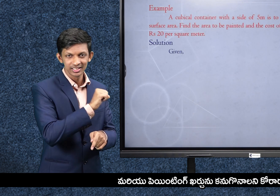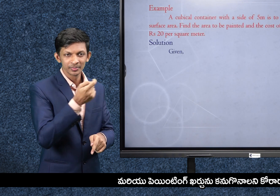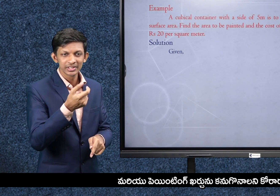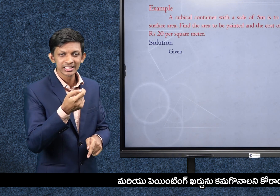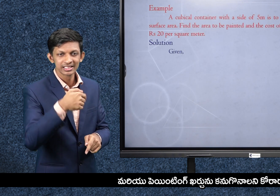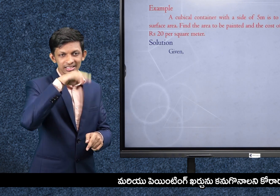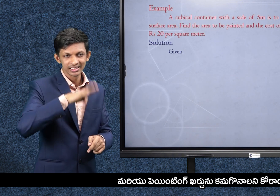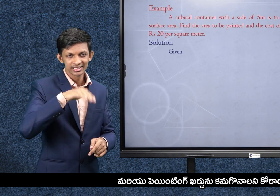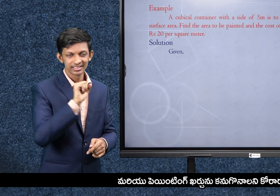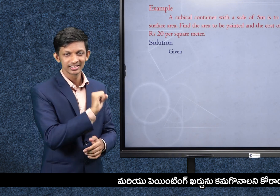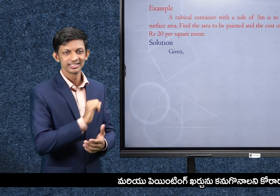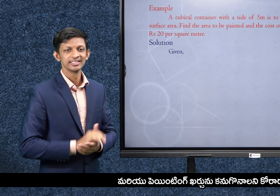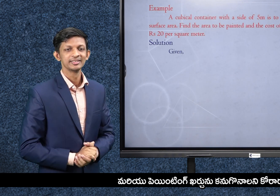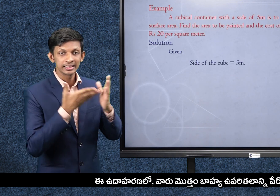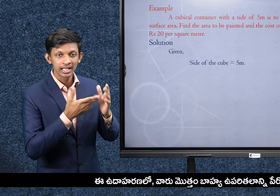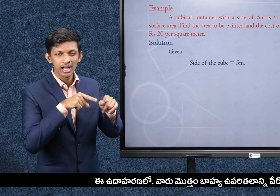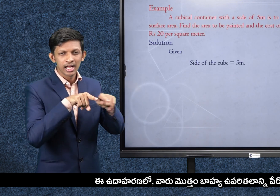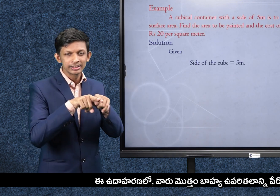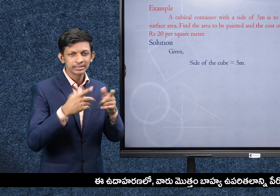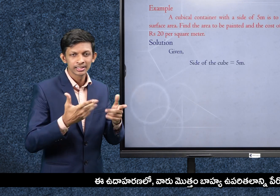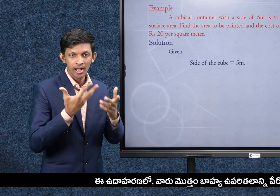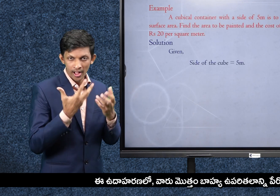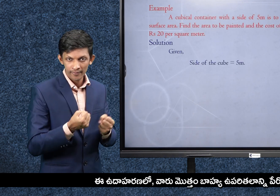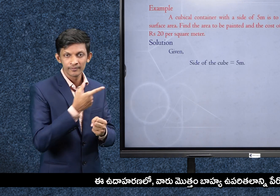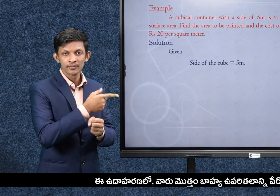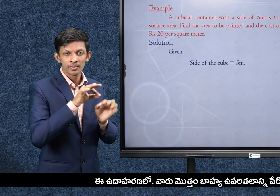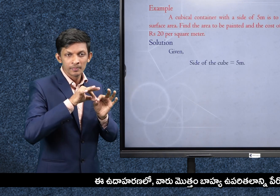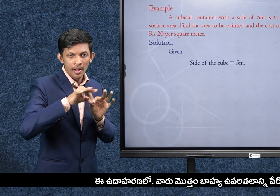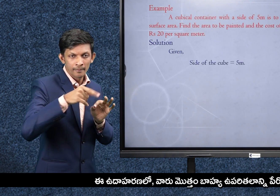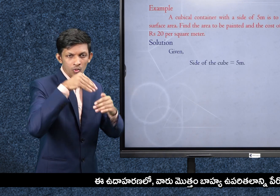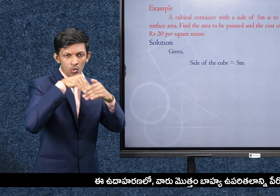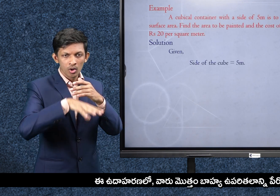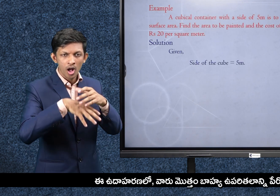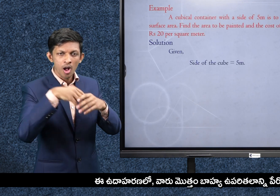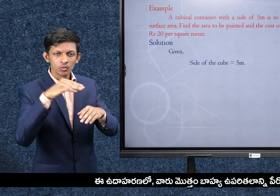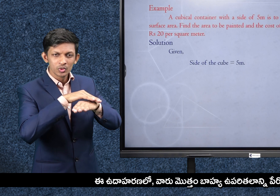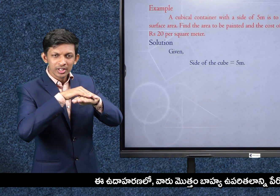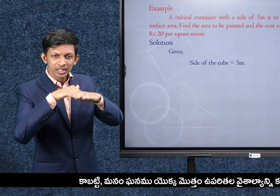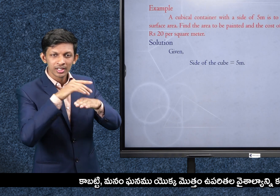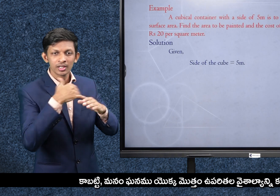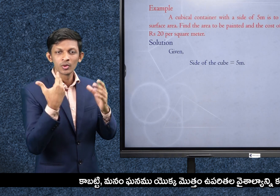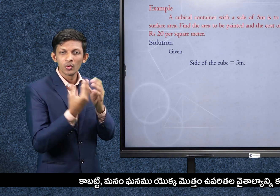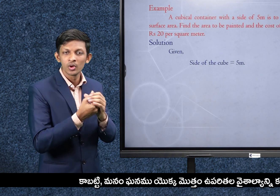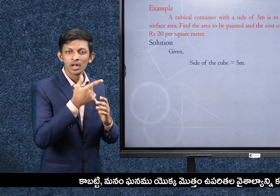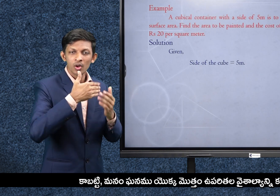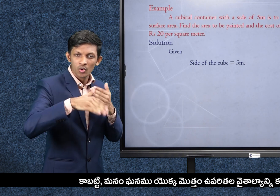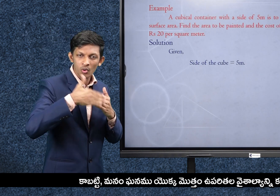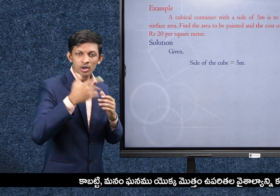కోరారు. ఈ ఉదాహరణతో వారు మొత్తం బాహ్య ఉపరితలాన్ని పేర్కొన్నారు. కాబట్టి మనం ఘనము క్యూబ్